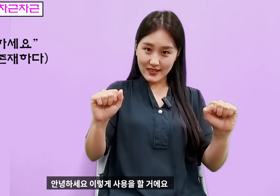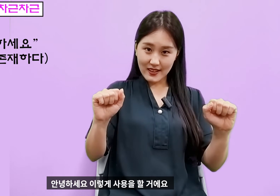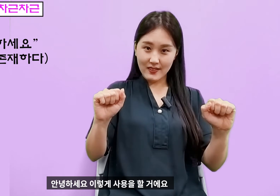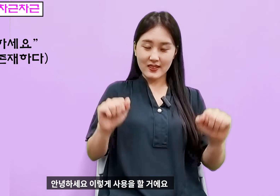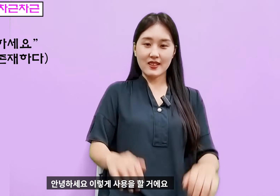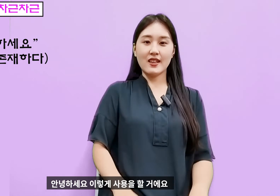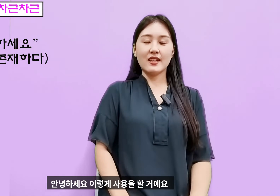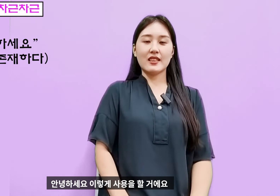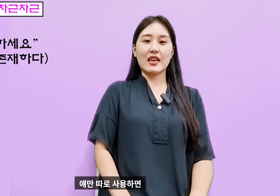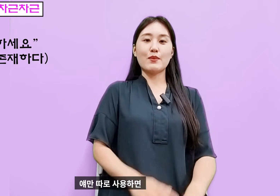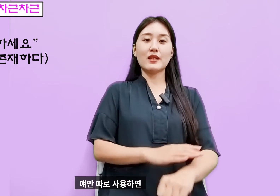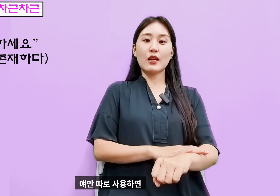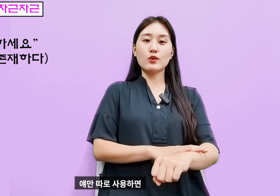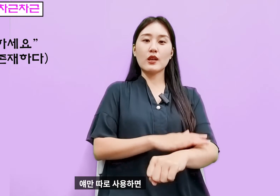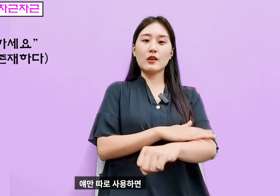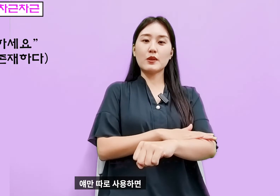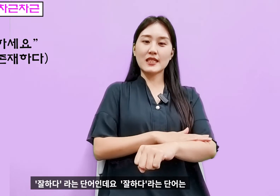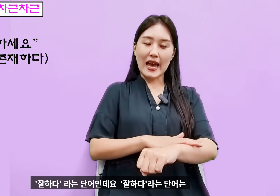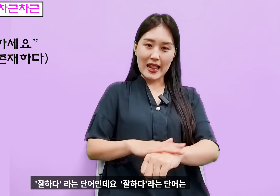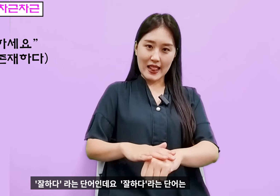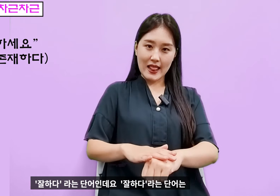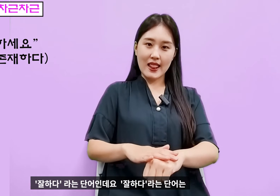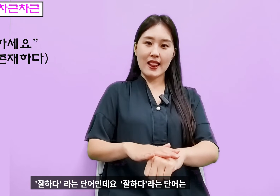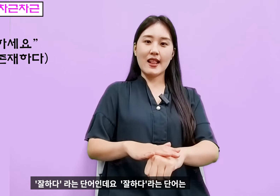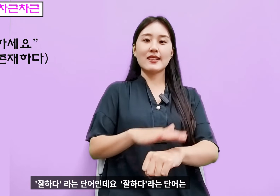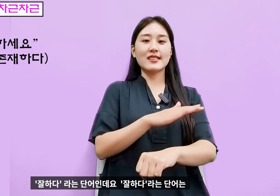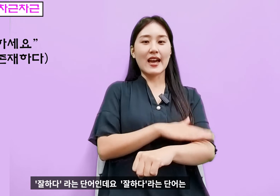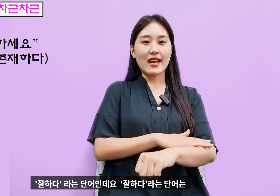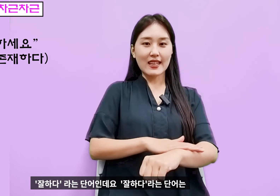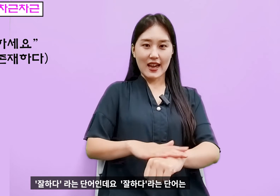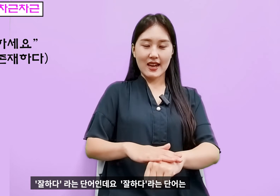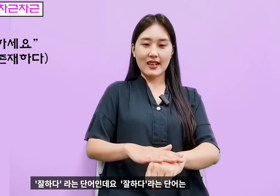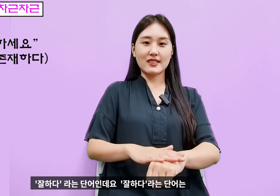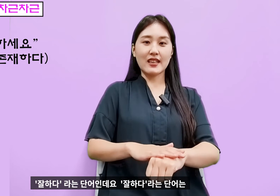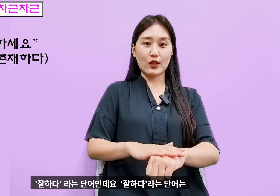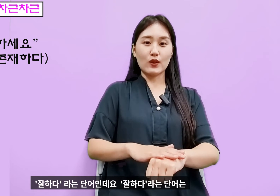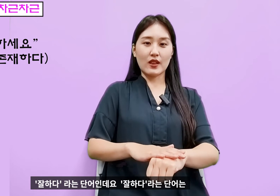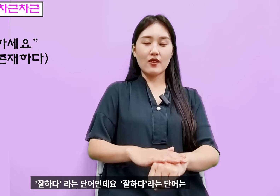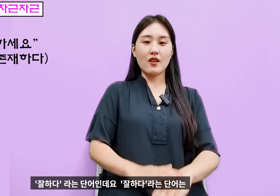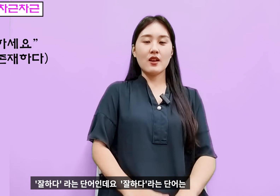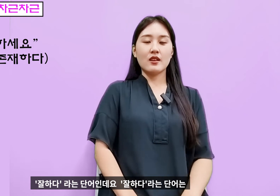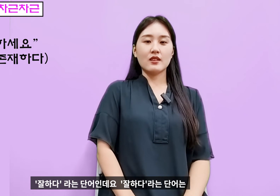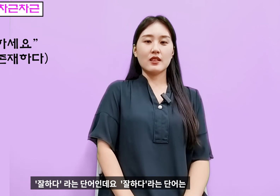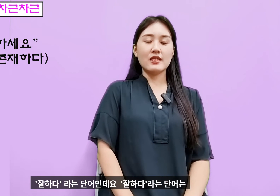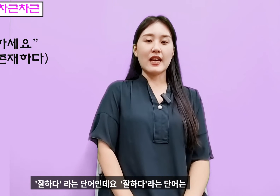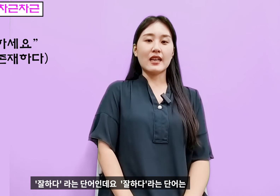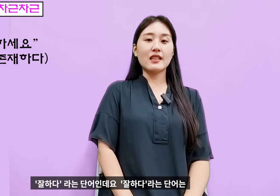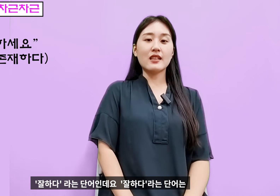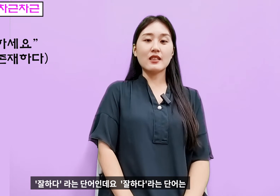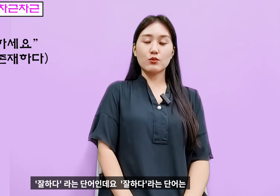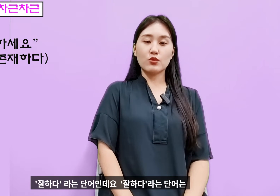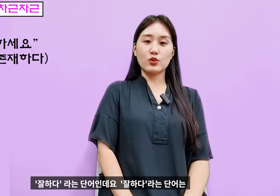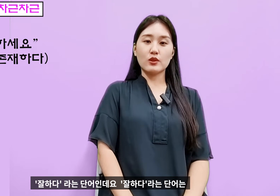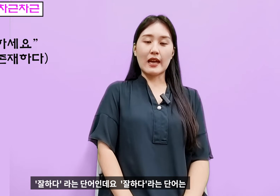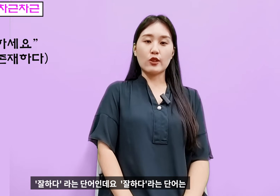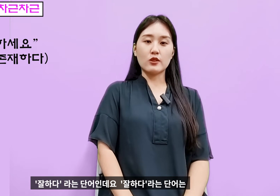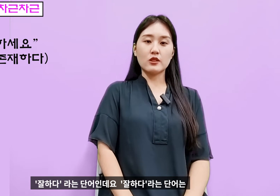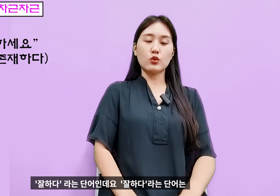안녕하세요. 얘만 따로 사용하면 잘하다 라는 단어인데요. 이 잘하다라는 단어는